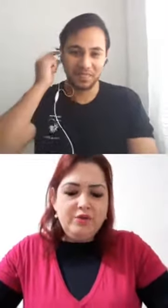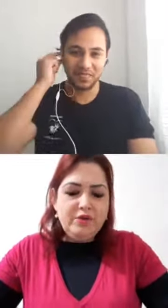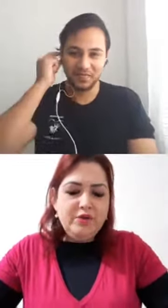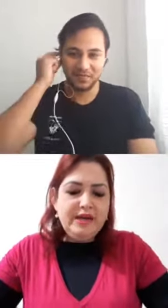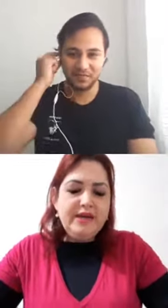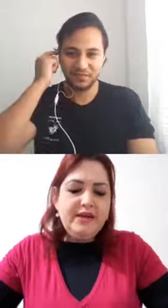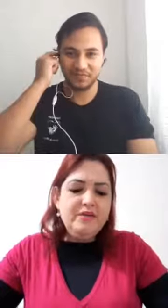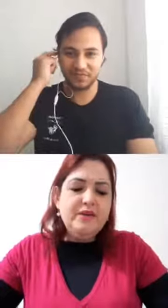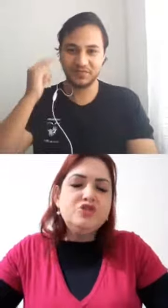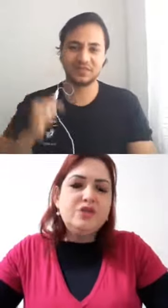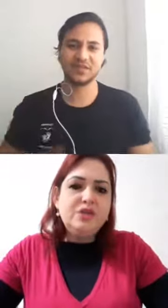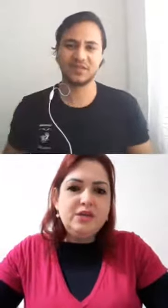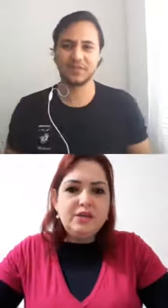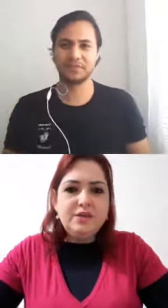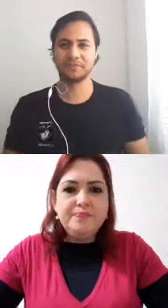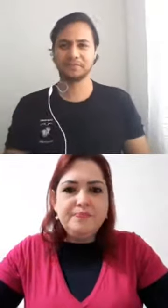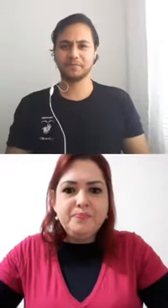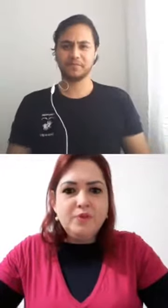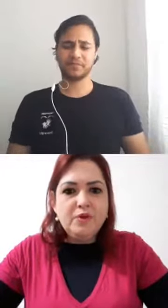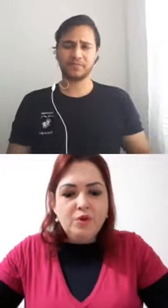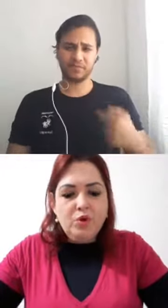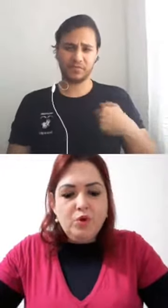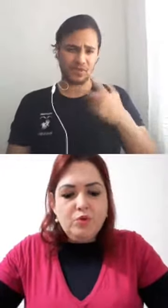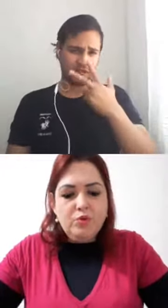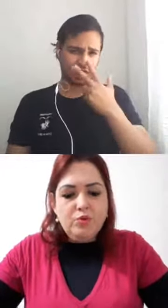Então, eu acho que